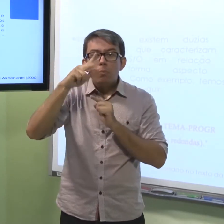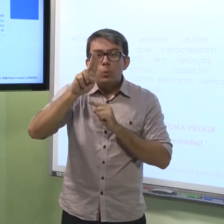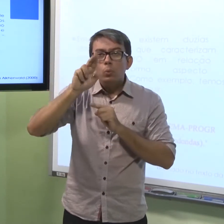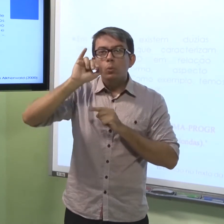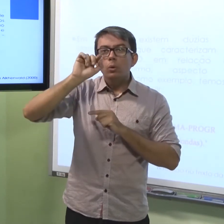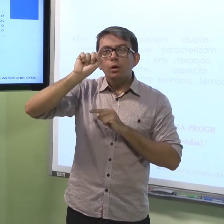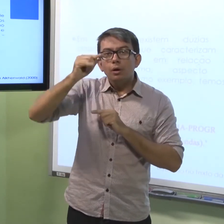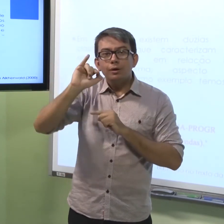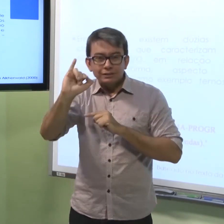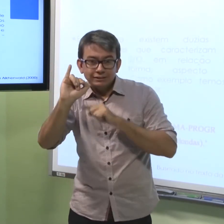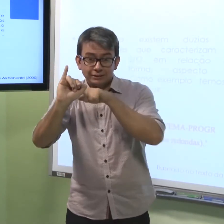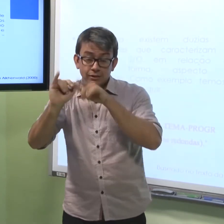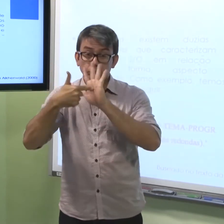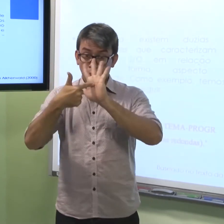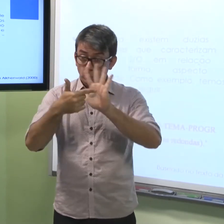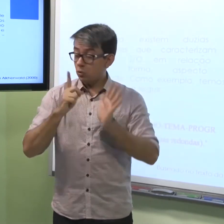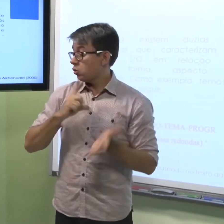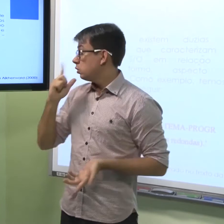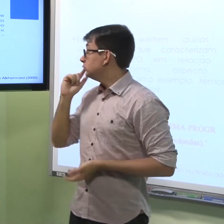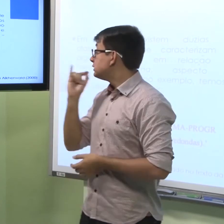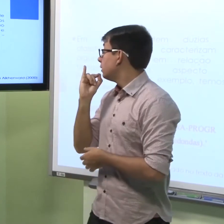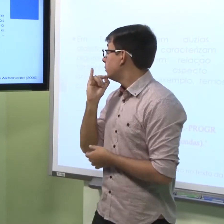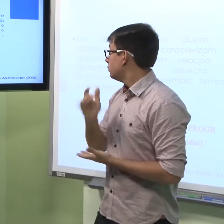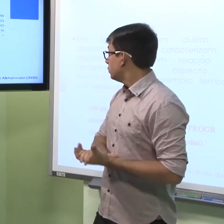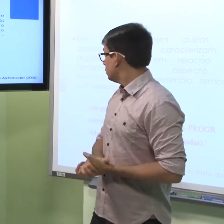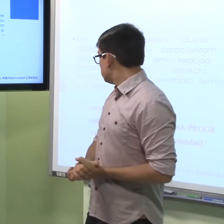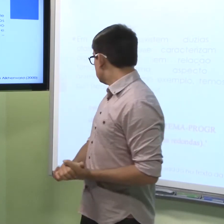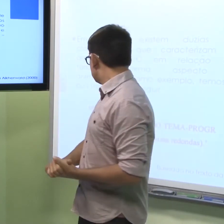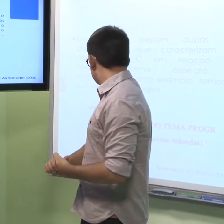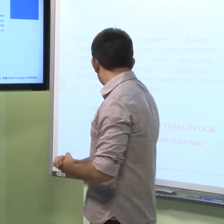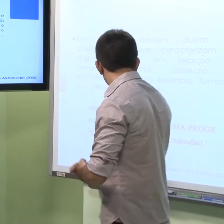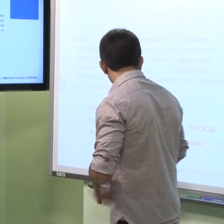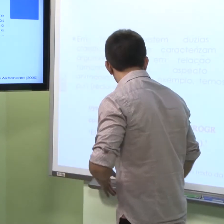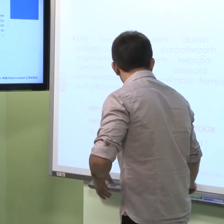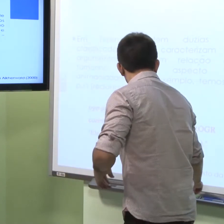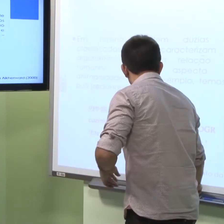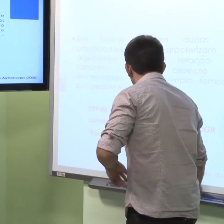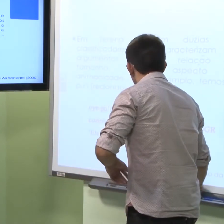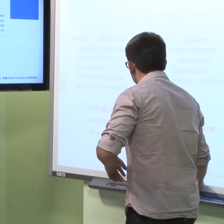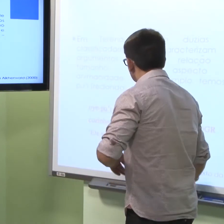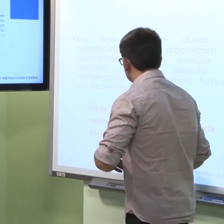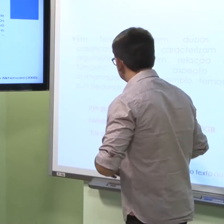Por exemplo, eu tenho essa palavra, o puí.